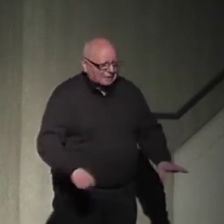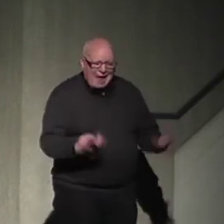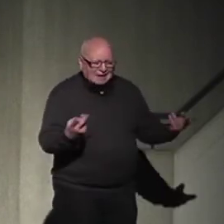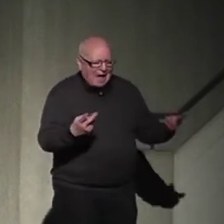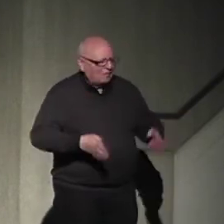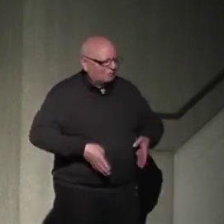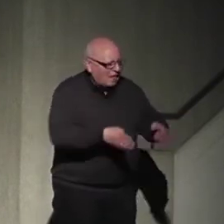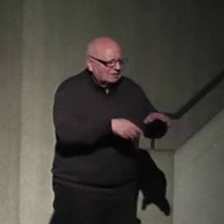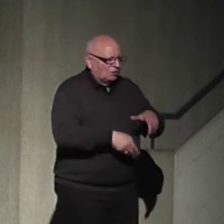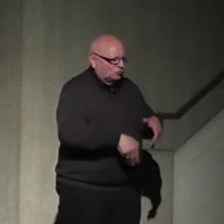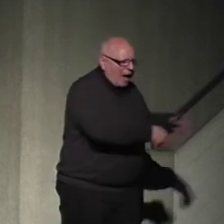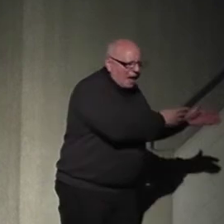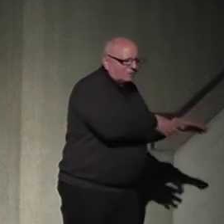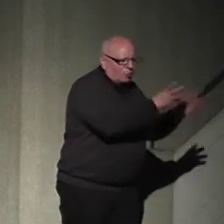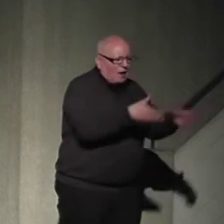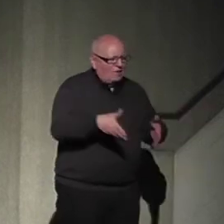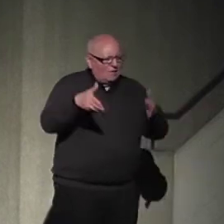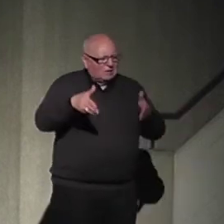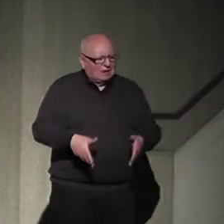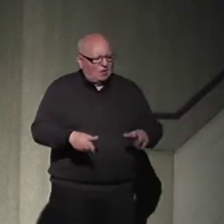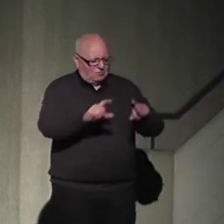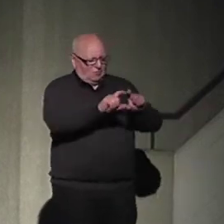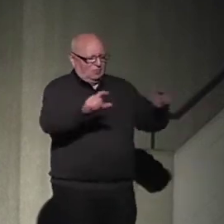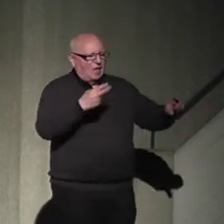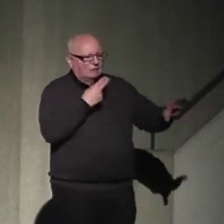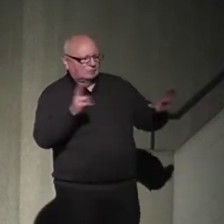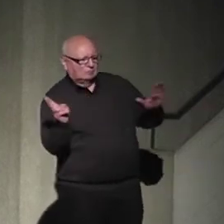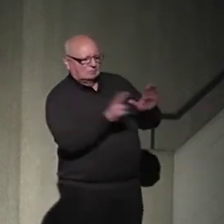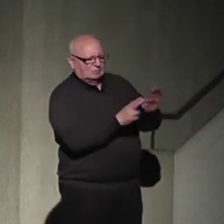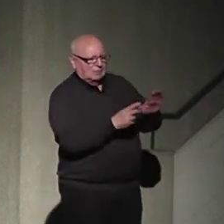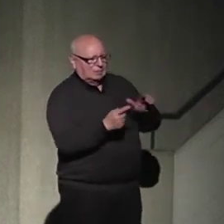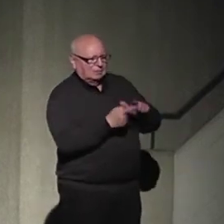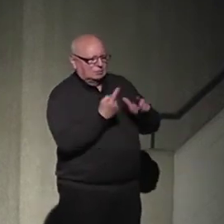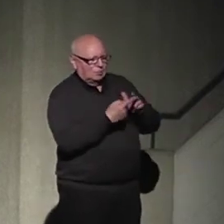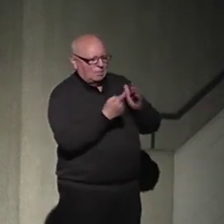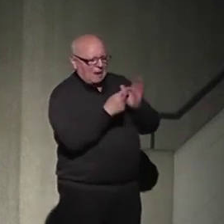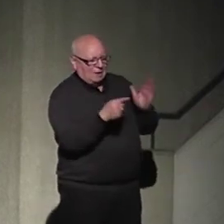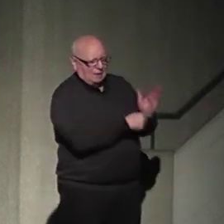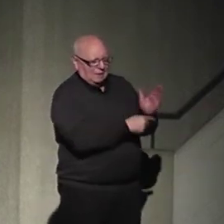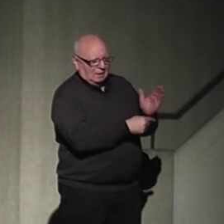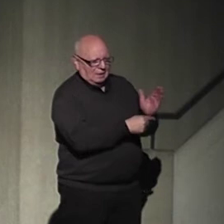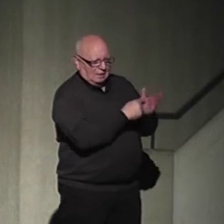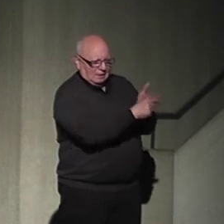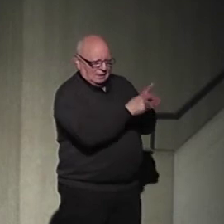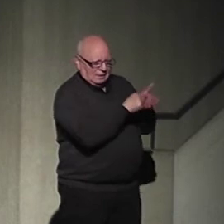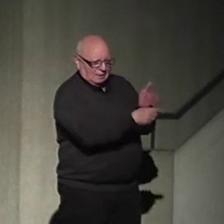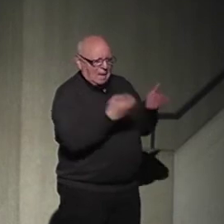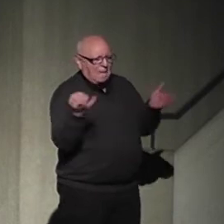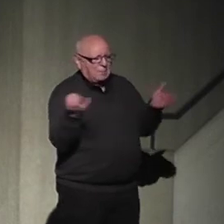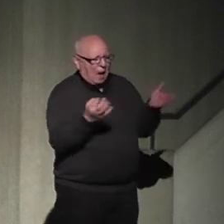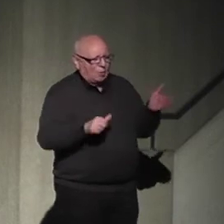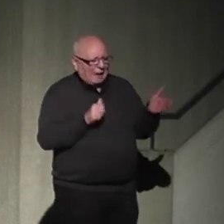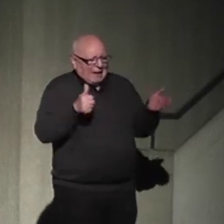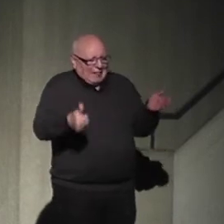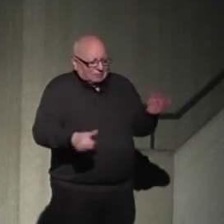Feldfluren, in der Straße oder auf den Friedhöfen, mit einer Plakette versehen, auf der eine Nummer steht. Sollte also jemand Hilfe benötigen und sich in der Nähe einer